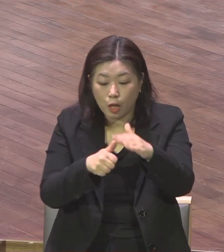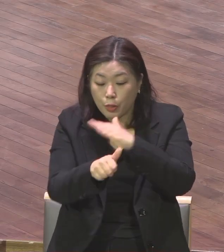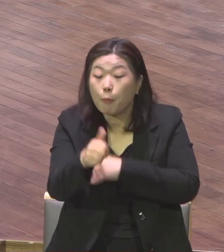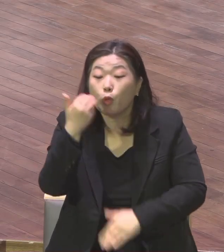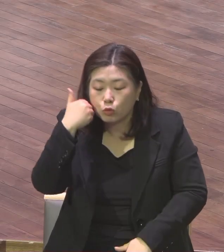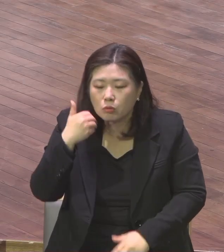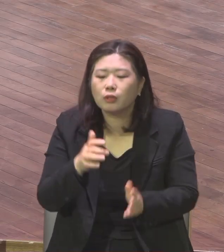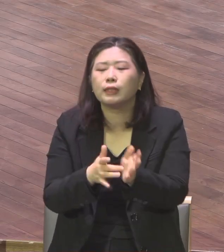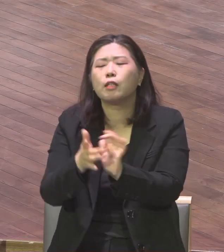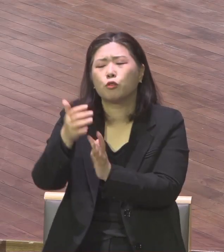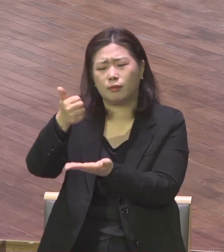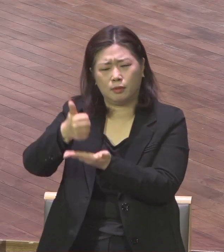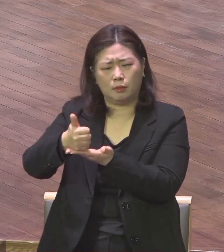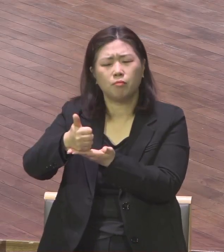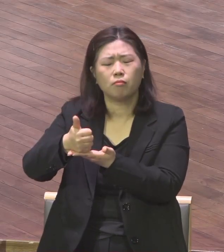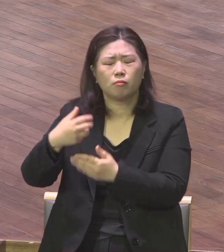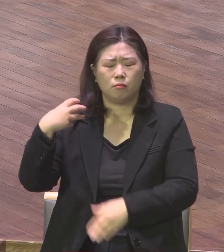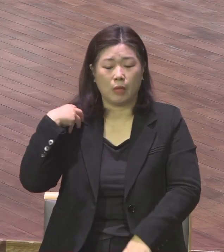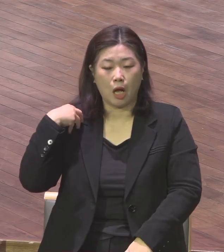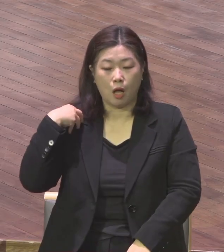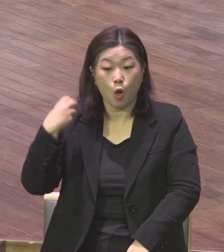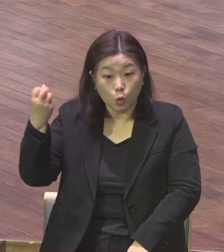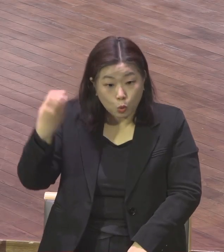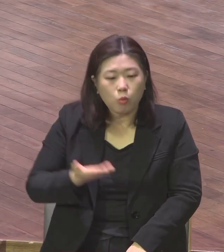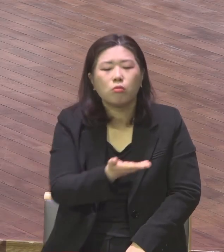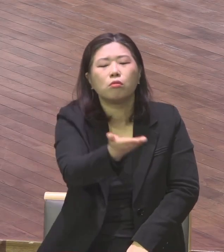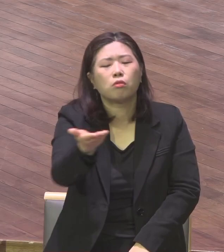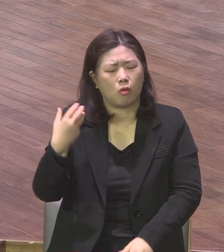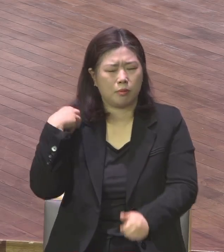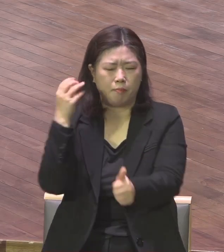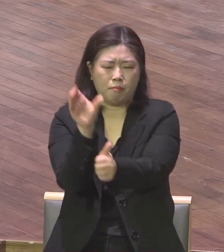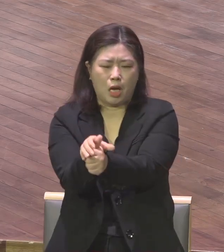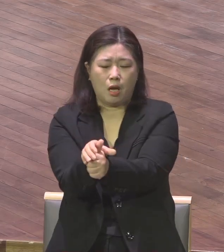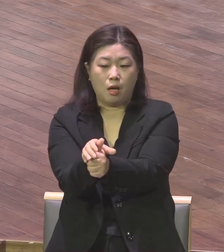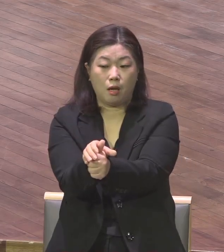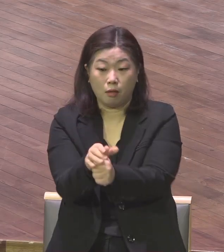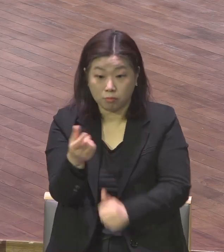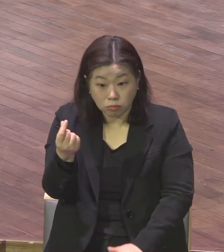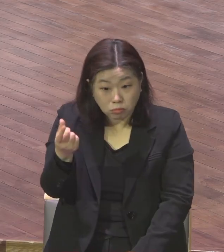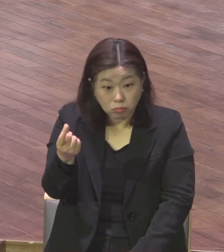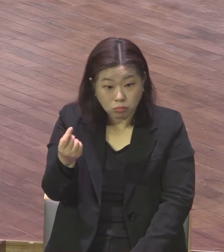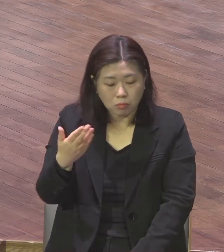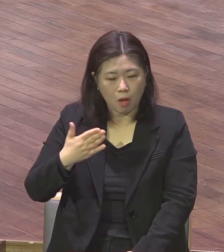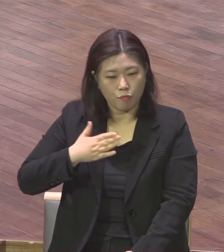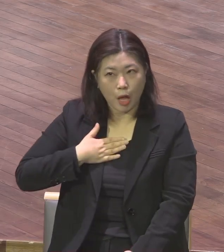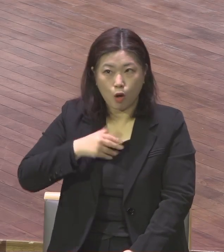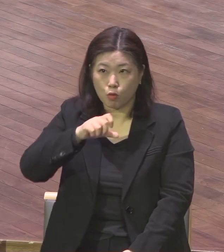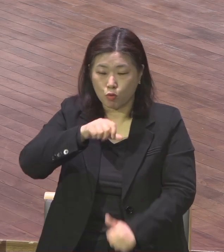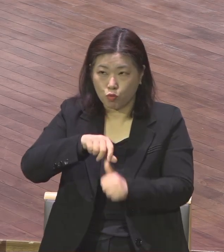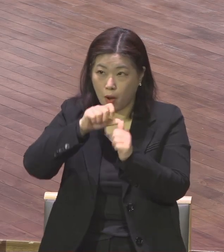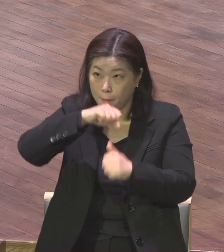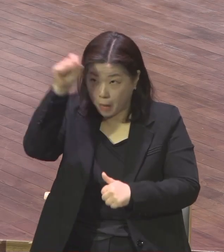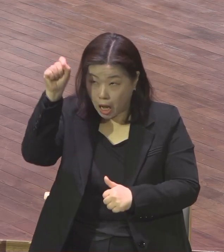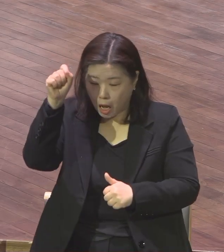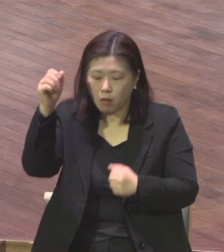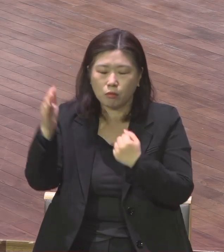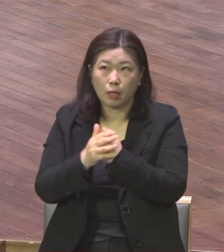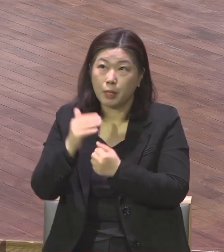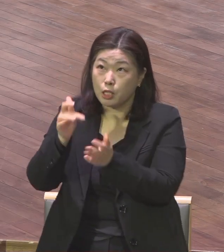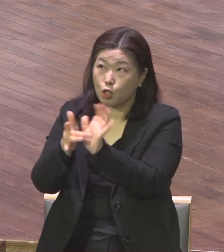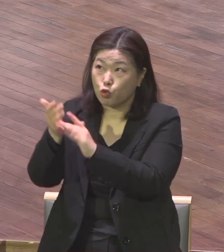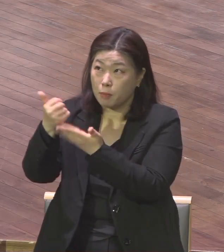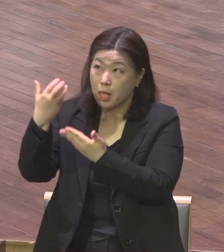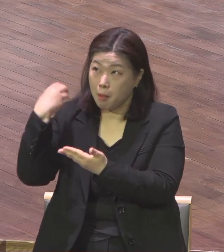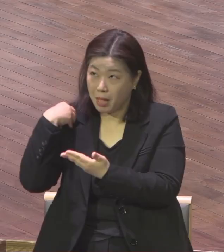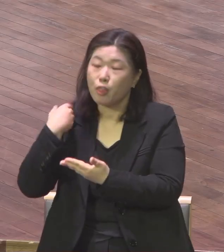예수님이 했는데 이제는 누가 해야 돼요? 우리가 해야 돼요. 우리가 그리스도인이니까 그렇게 회복시키는, 이것이 우리를